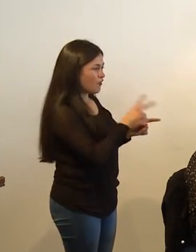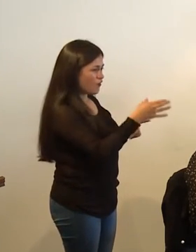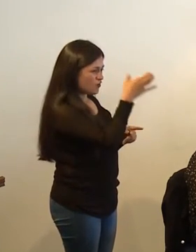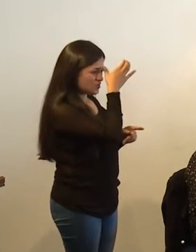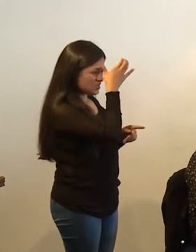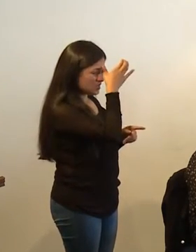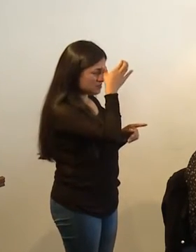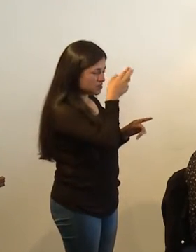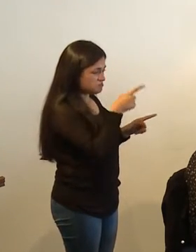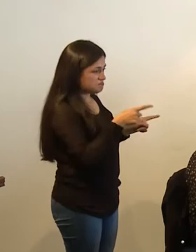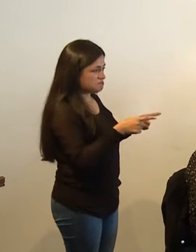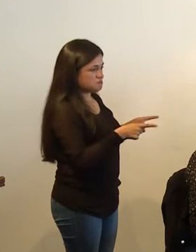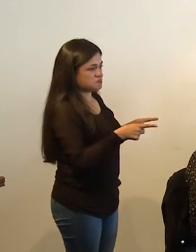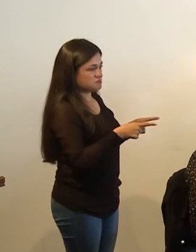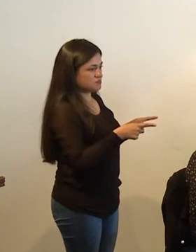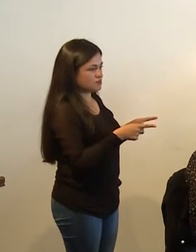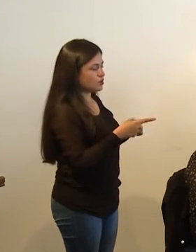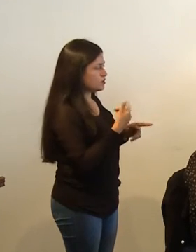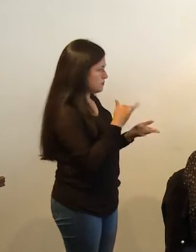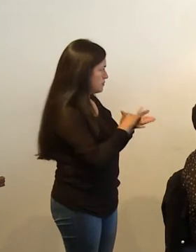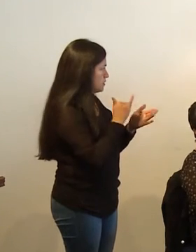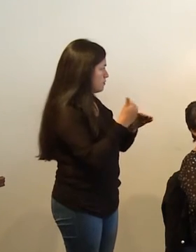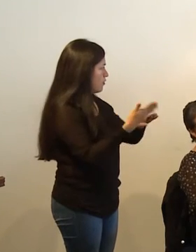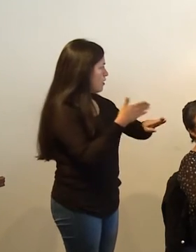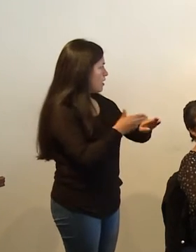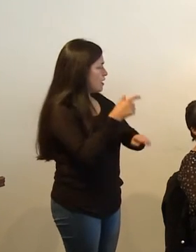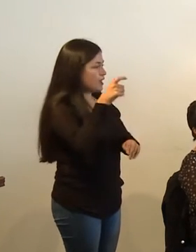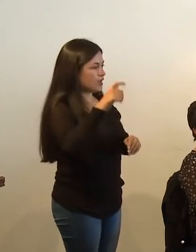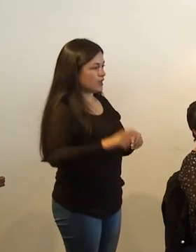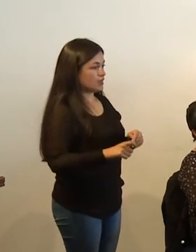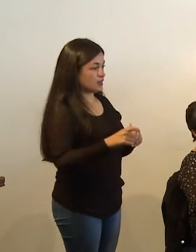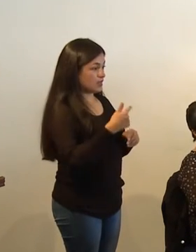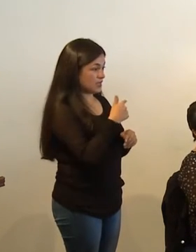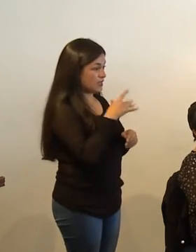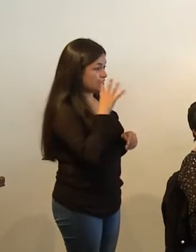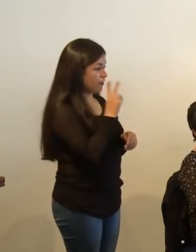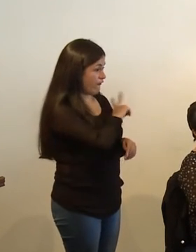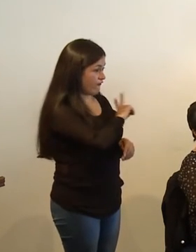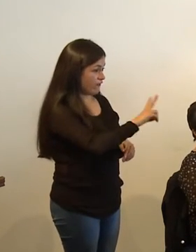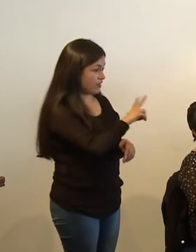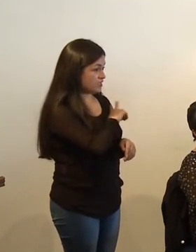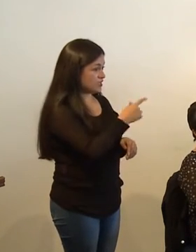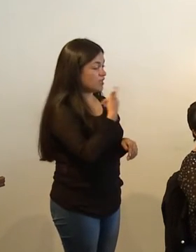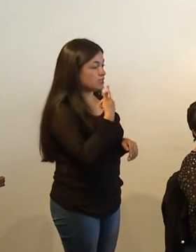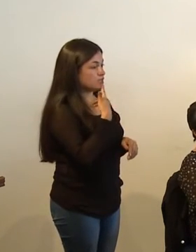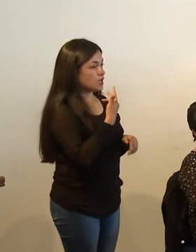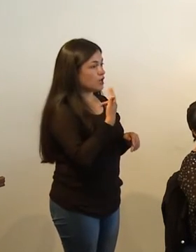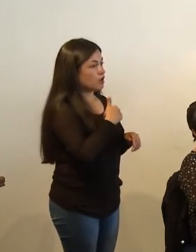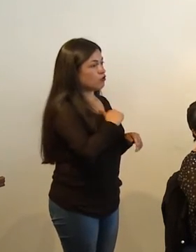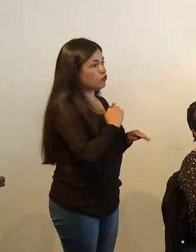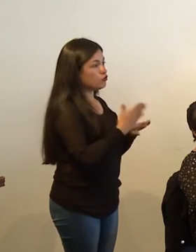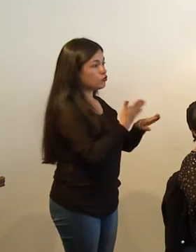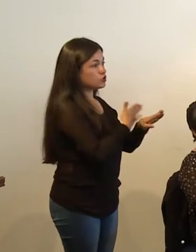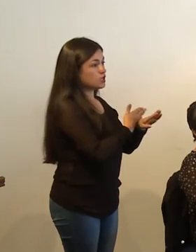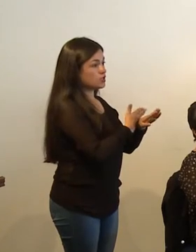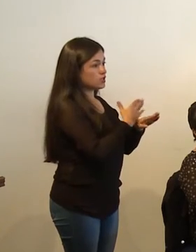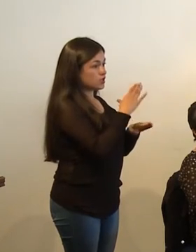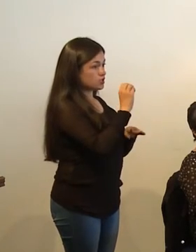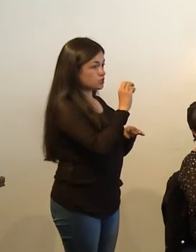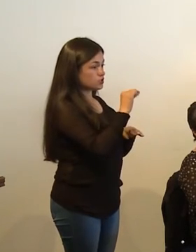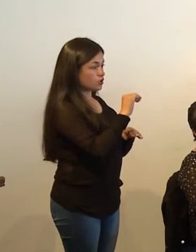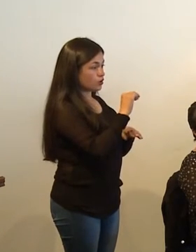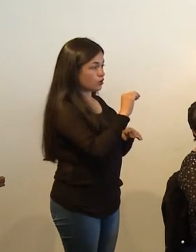cuando nuestro amigo de la Universidad del Valle dice, miren, es que nosotros al comienzo éramos más comunitarios porque íbamos allá como a trabajar con estos más pobres, pero ahora de